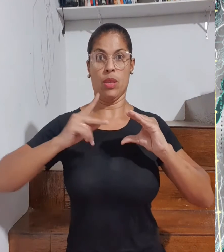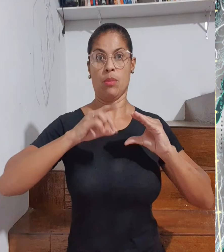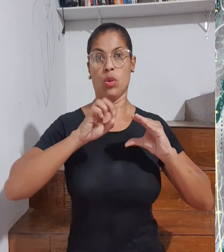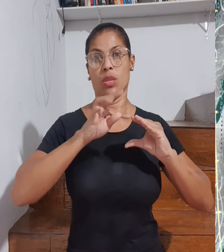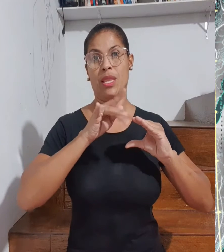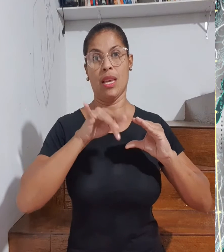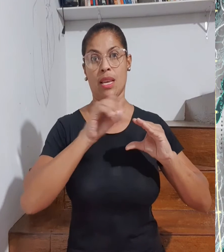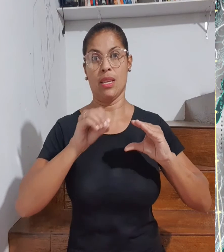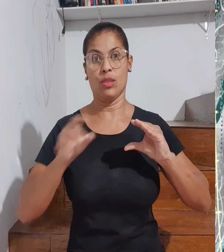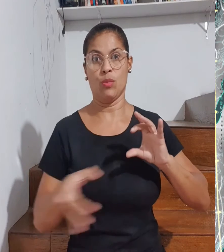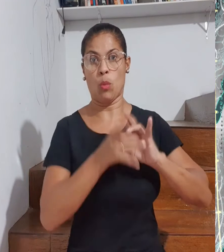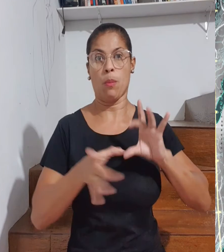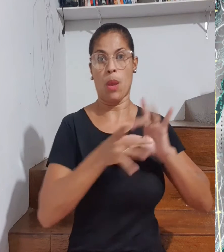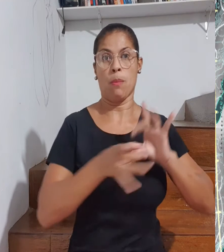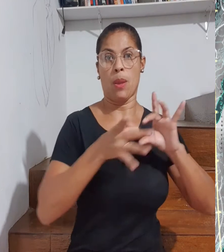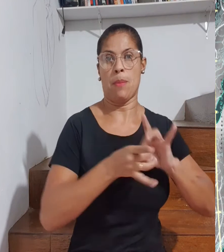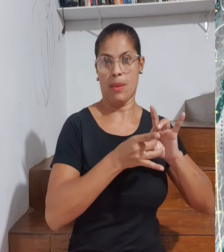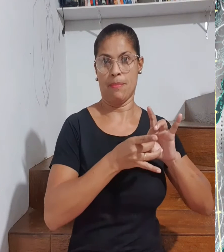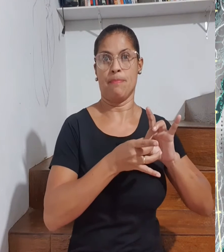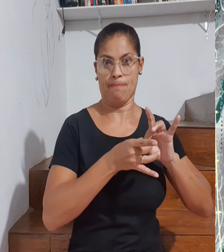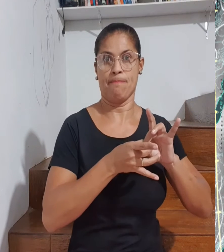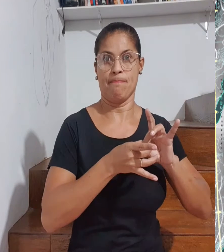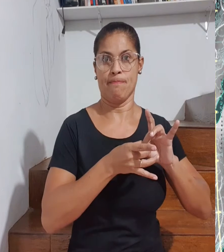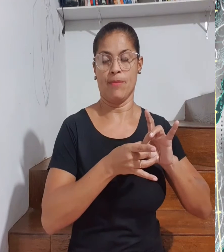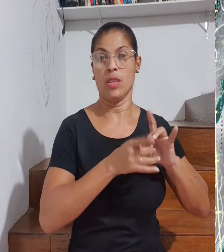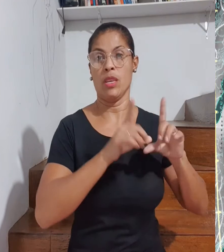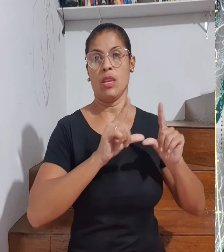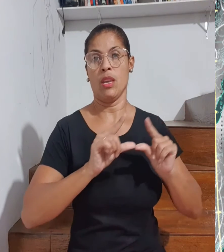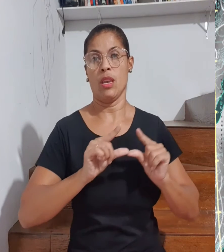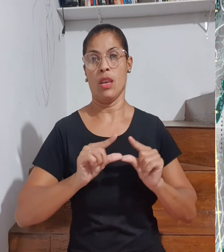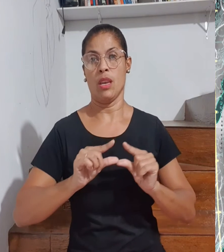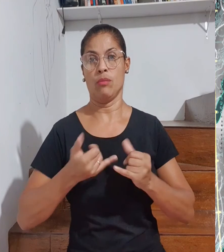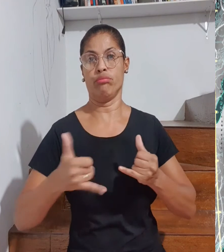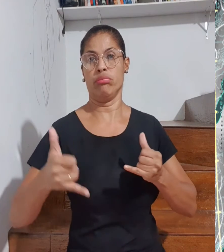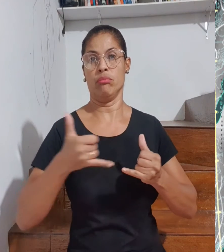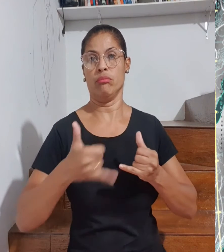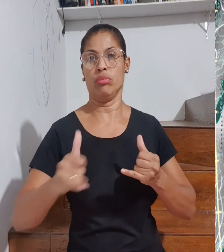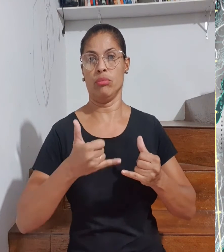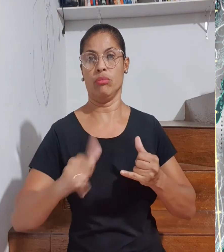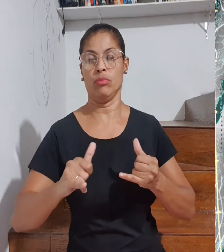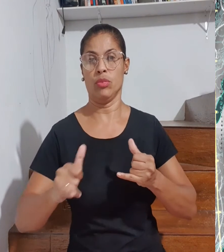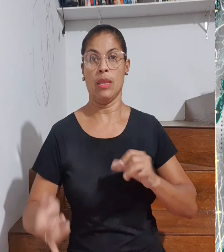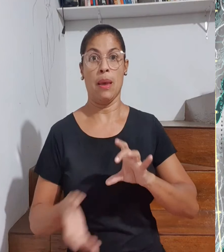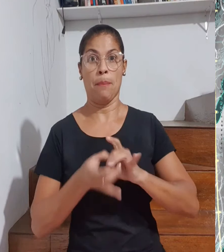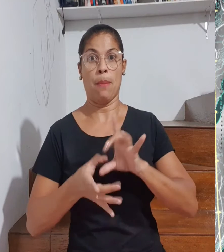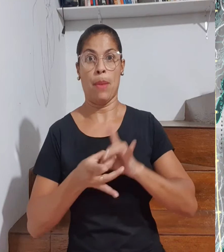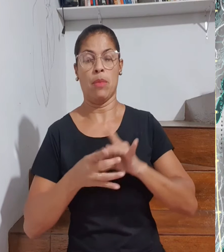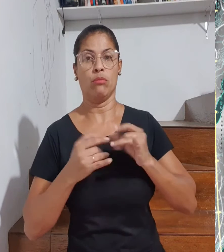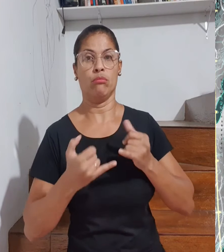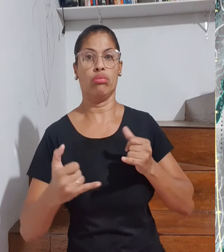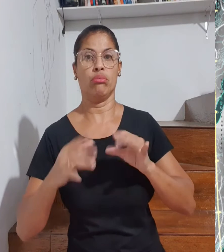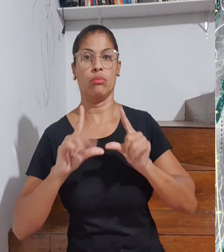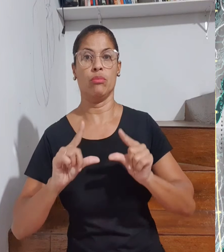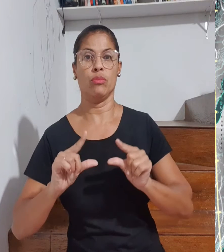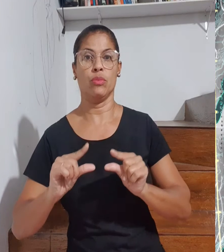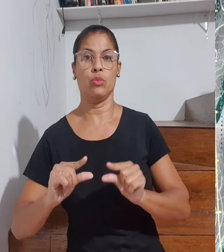potássio, favorecendo a repolarização. E reduz a corrente ativada pela hiperpolarização por